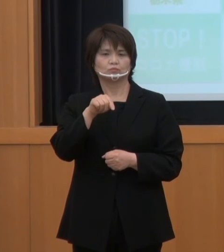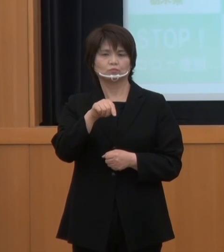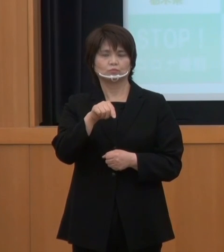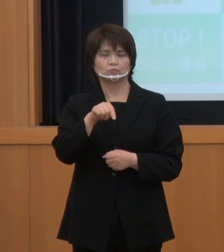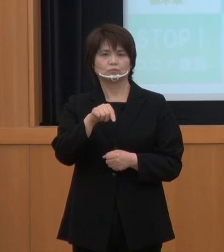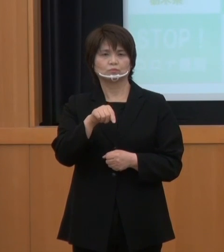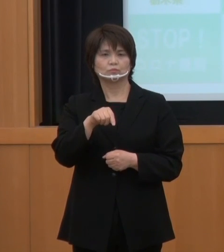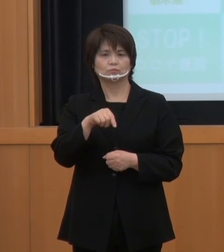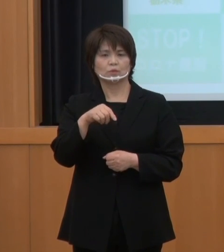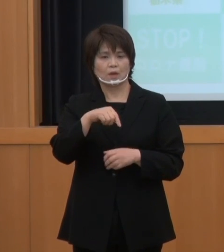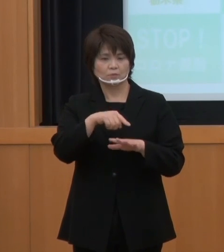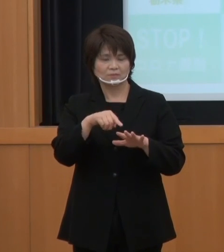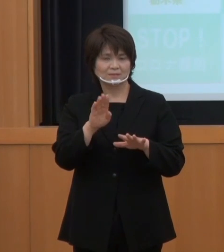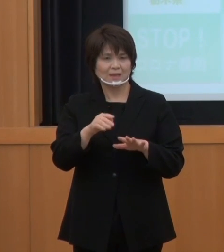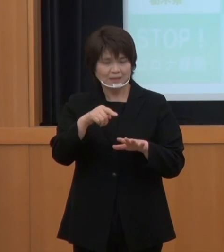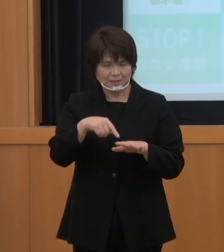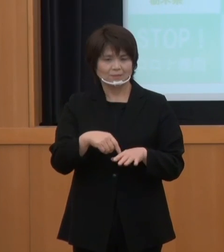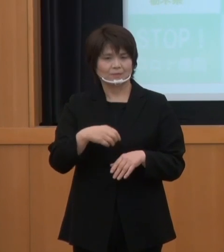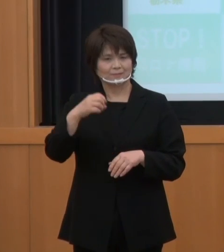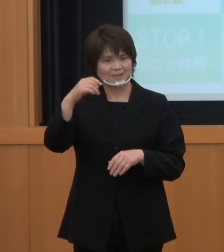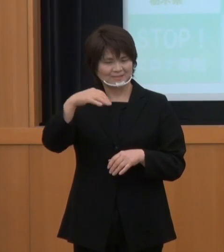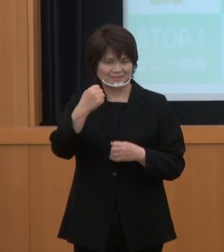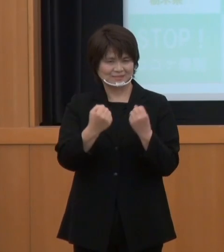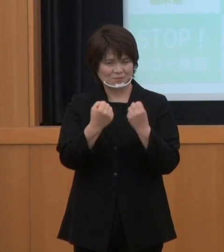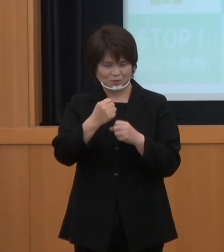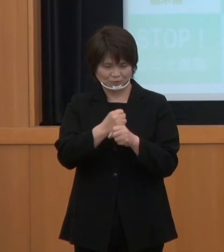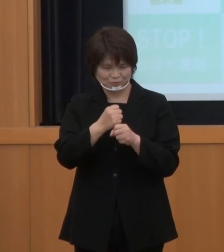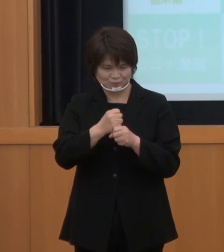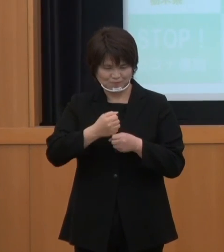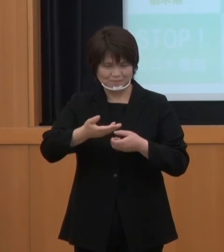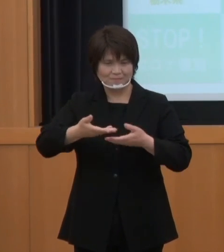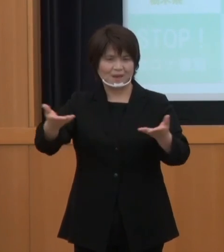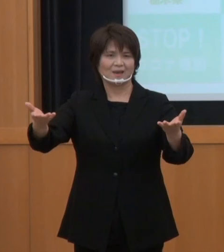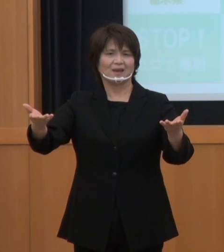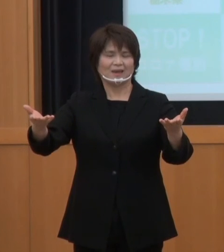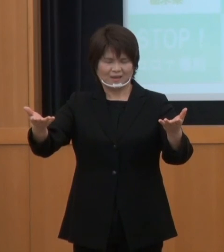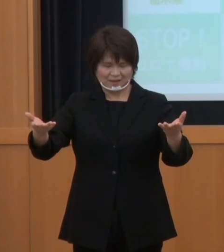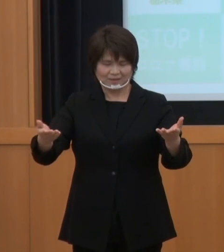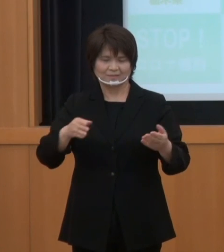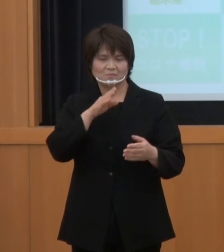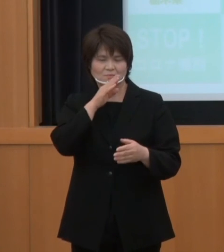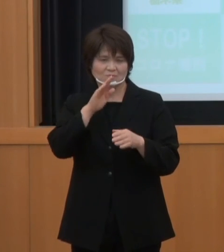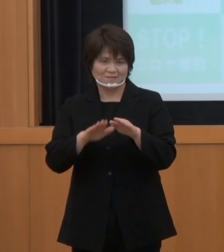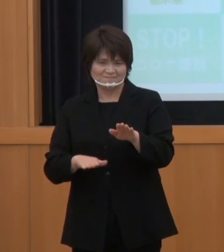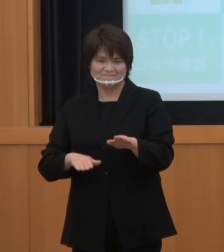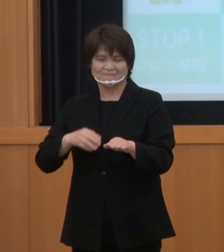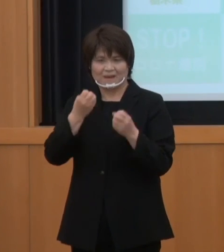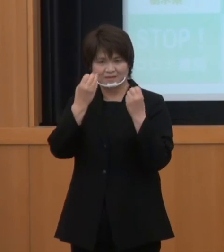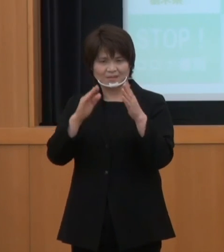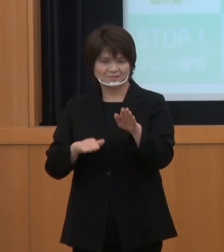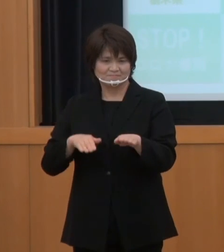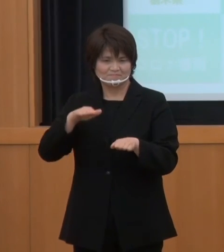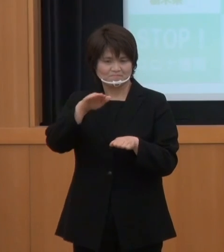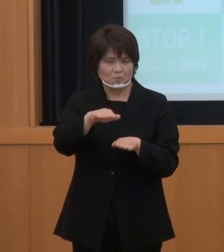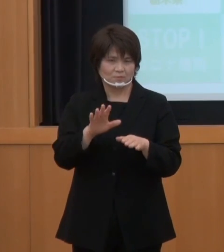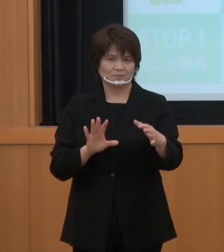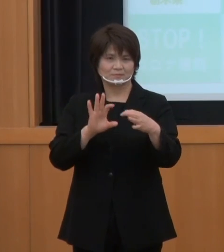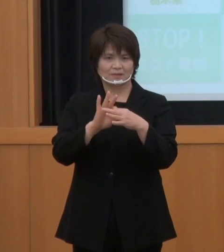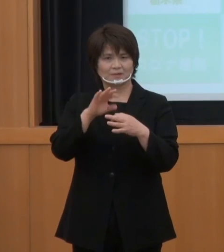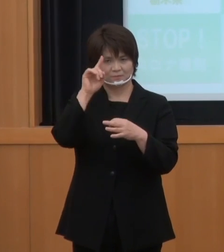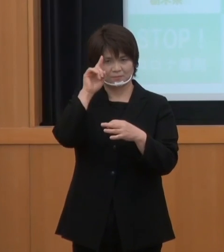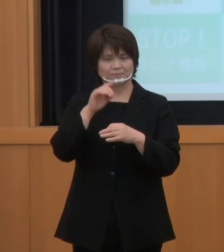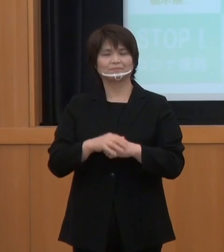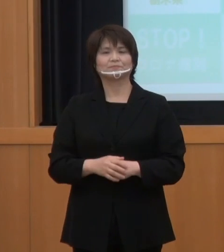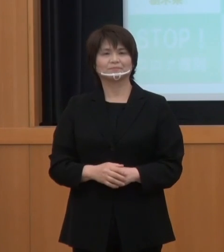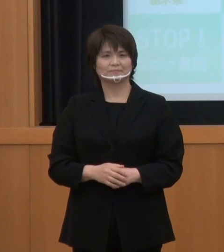完成し出荷されるというのは大きな一歩につながる、大きな一歩ですね、カーボンニュートラルに向けての大きな一歩にもつながるのではないかというふうに思っ